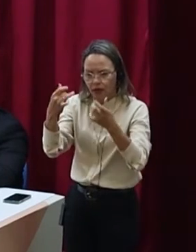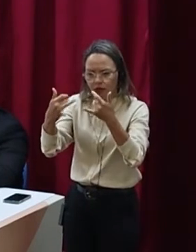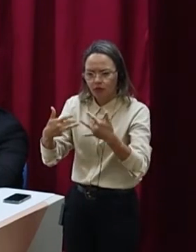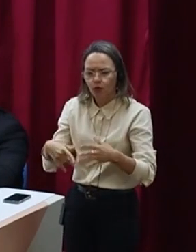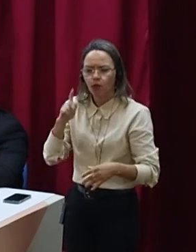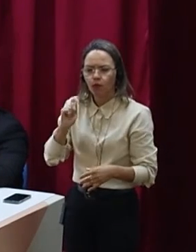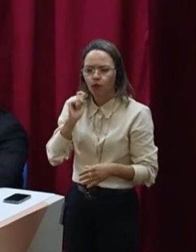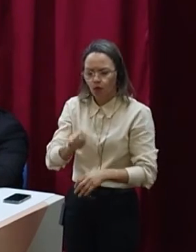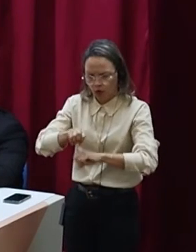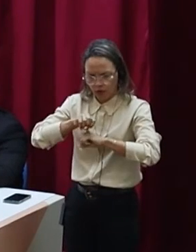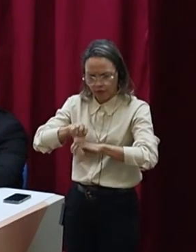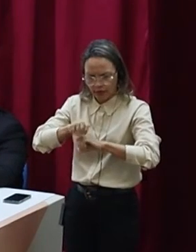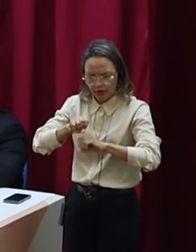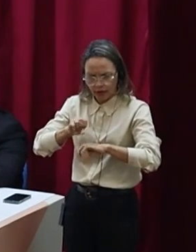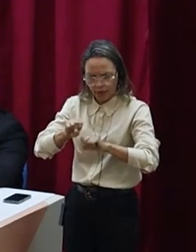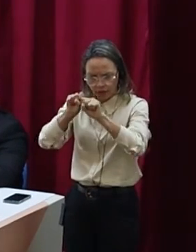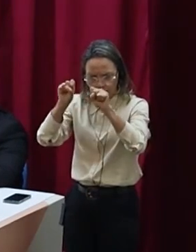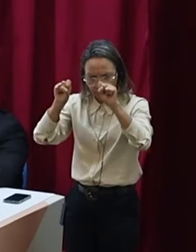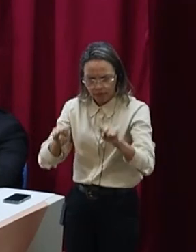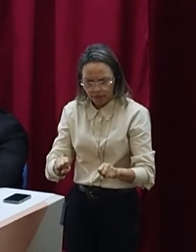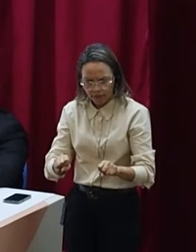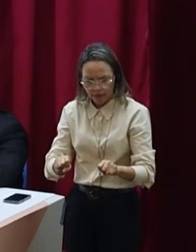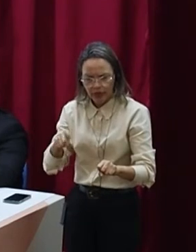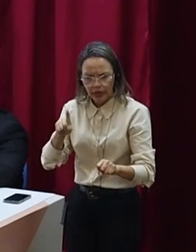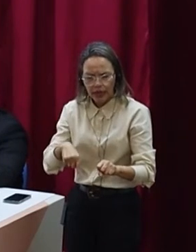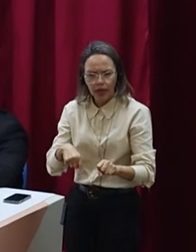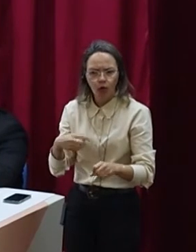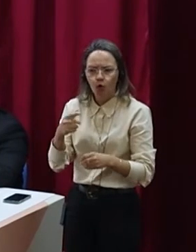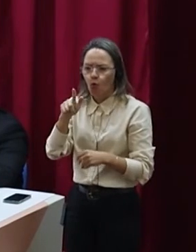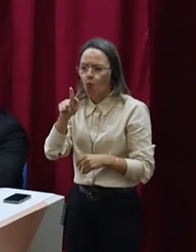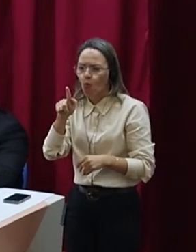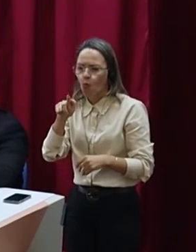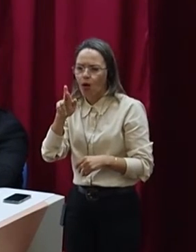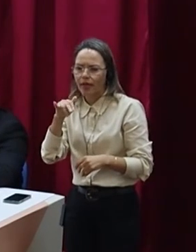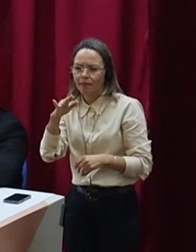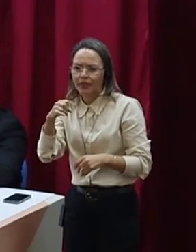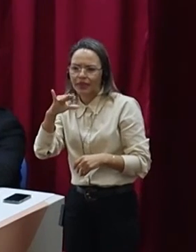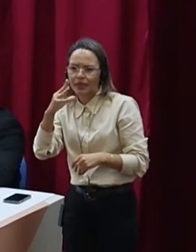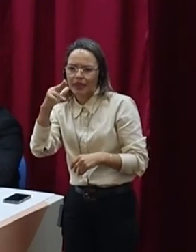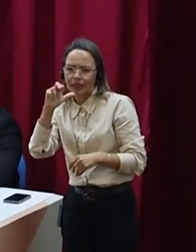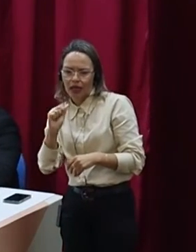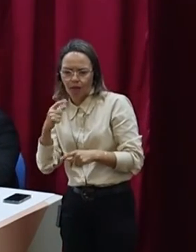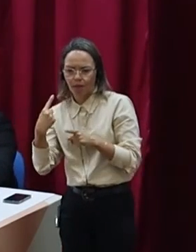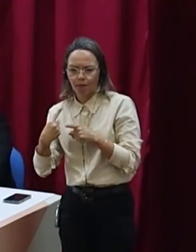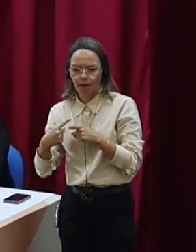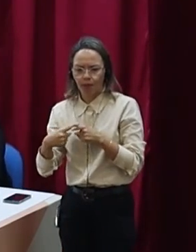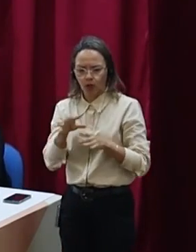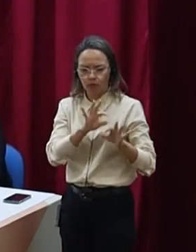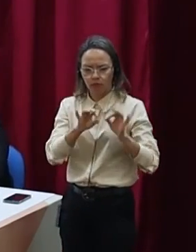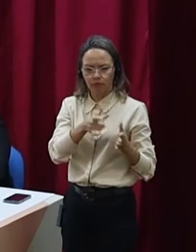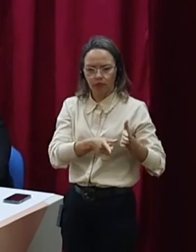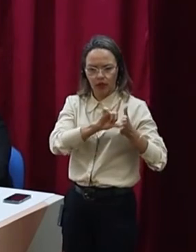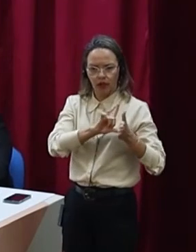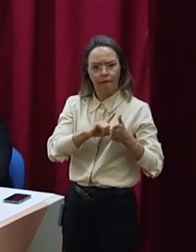lingüicida, o sea, guaranicida, que está planificado. Y lamento decir eso porque no ha cambiado nada en la escuela.